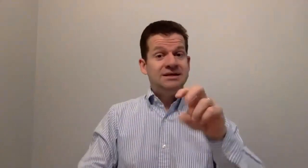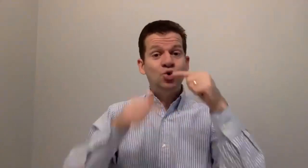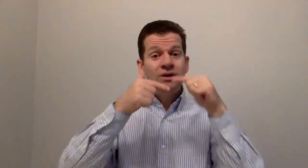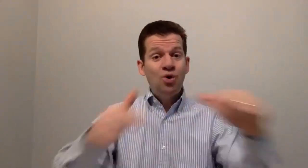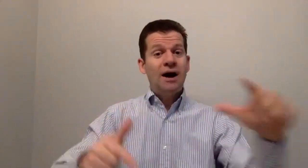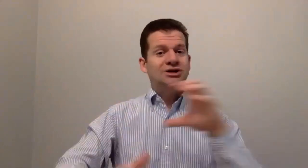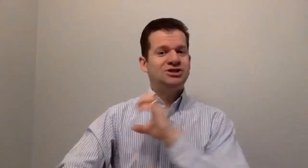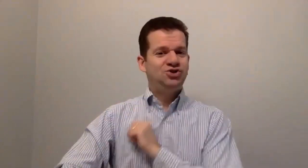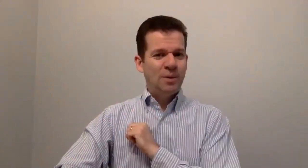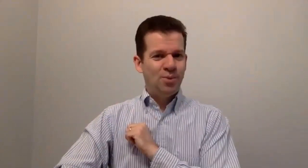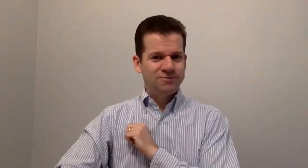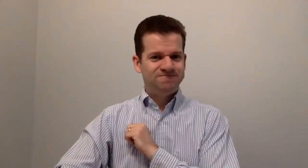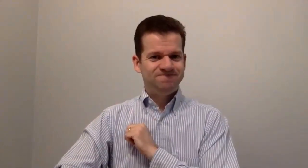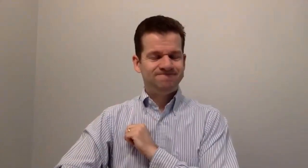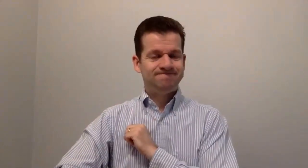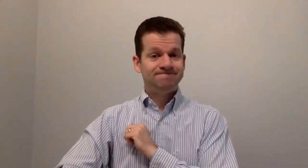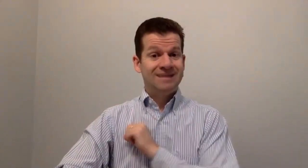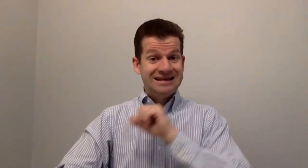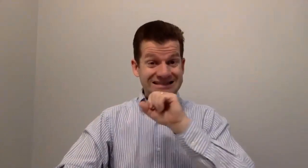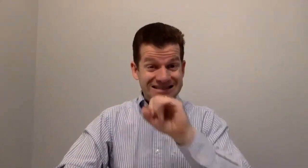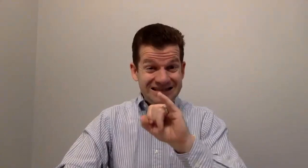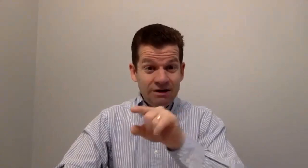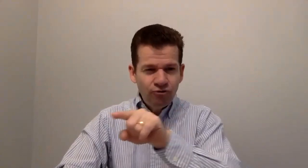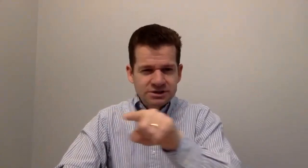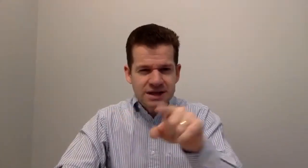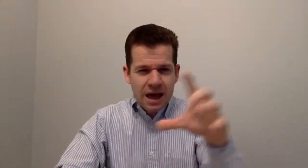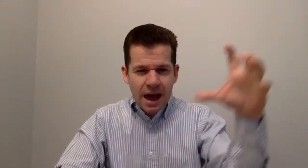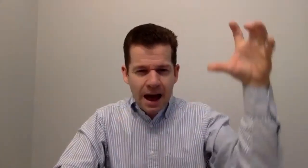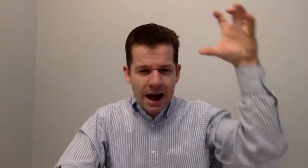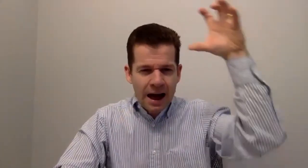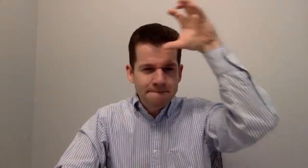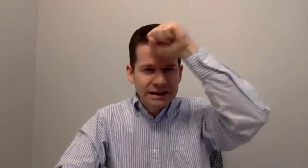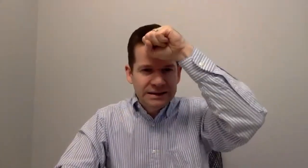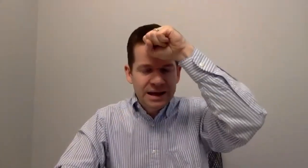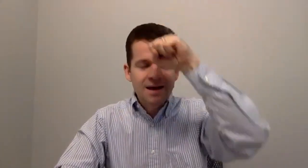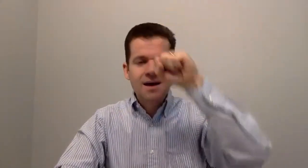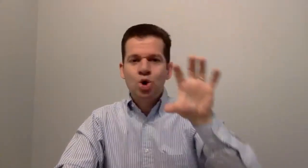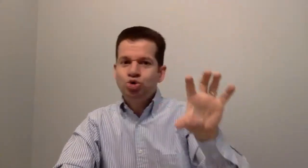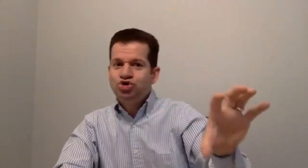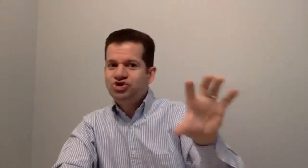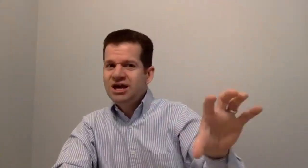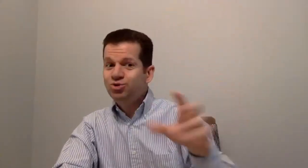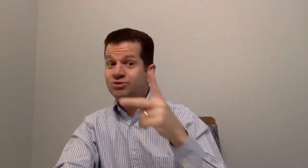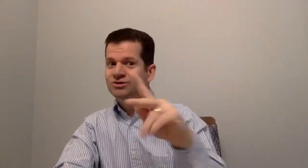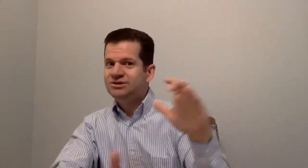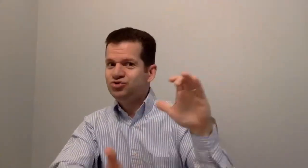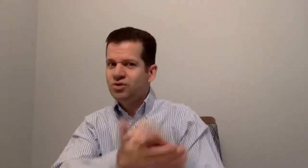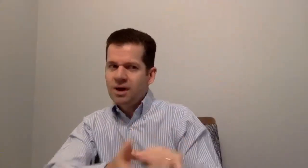cinco linguagens do amor. Se você aprender o jeito do seu...